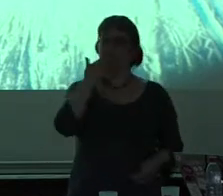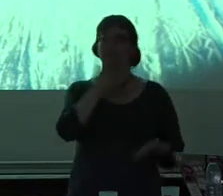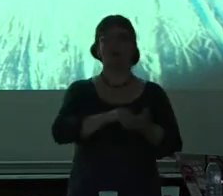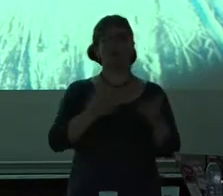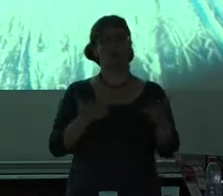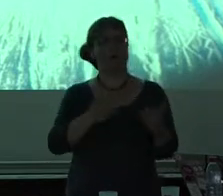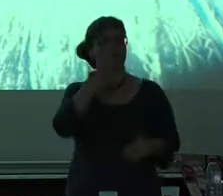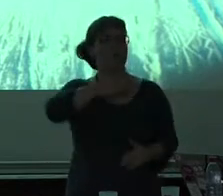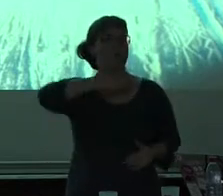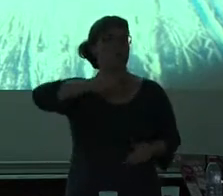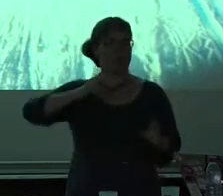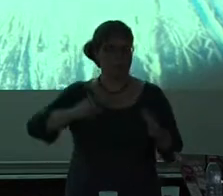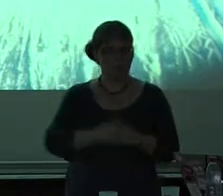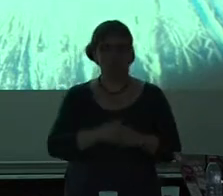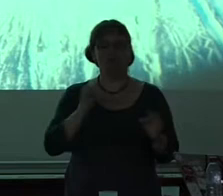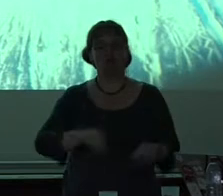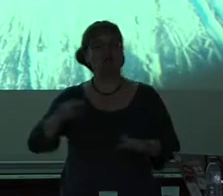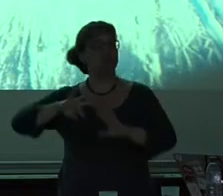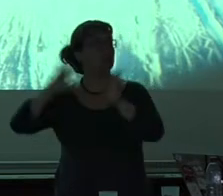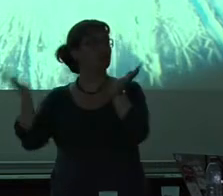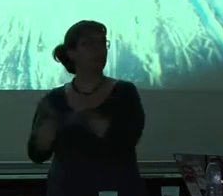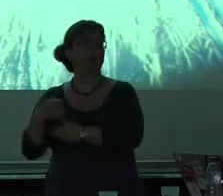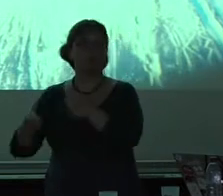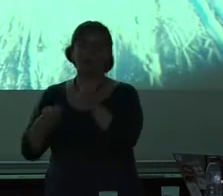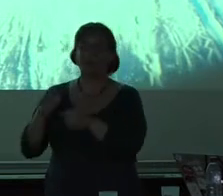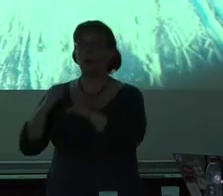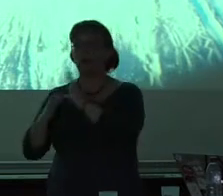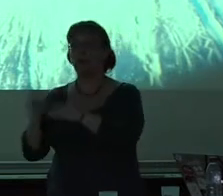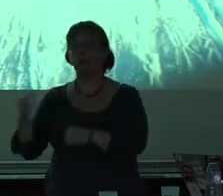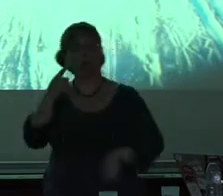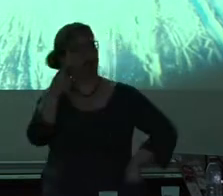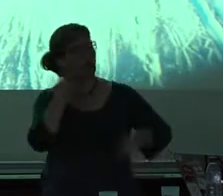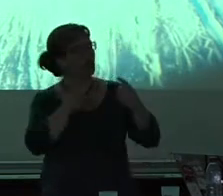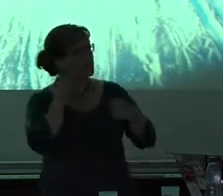communication, on ne se pose pas vraiment la question. En fait, on se dit souvent que...